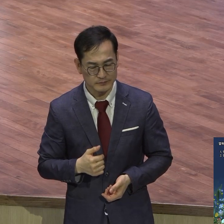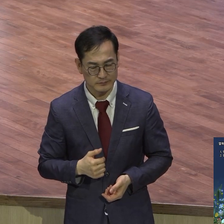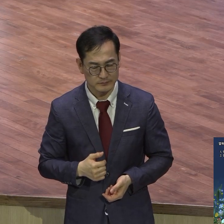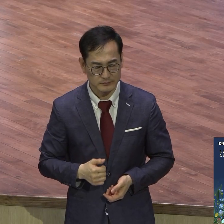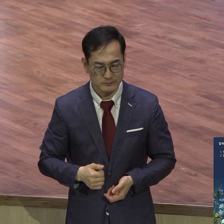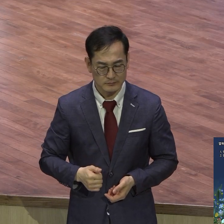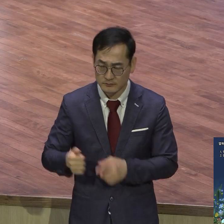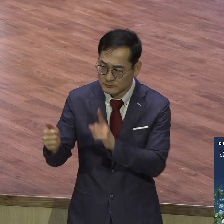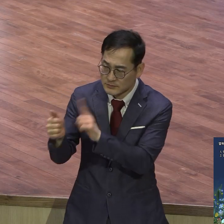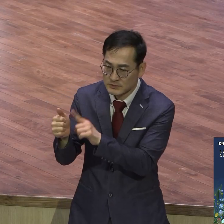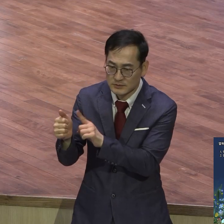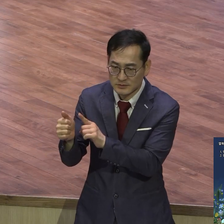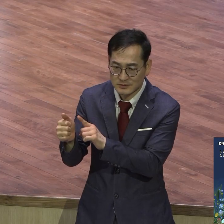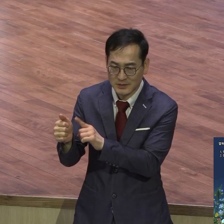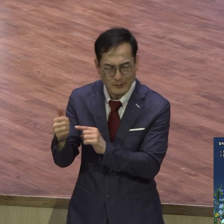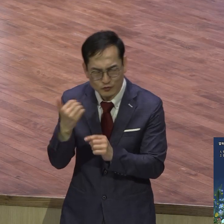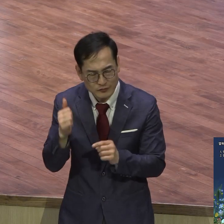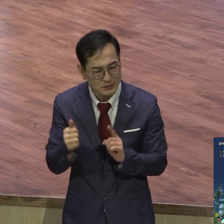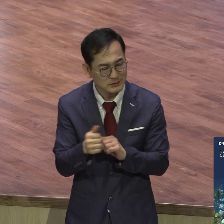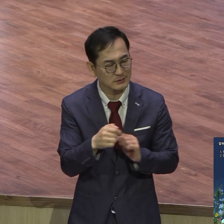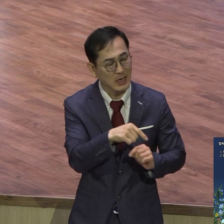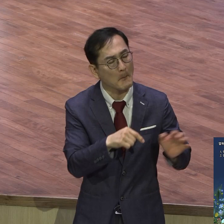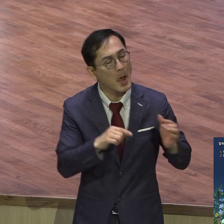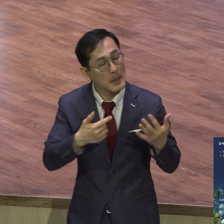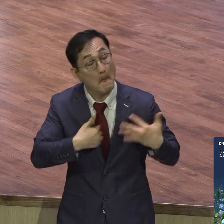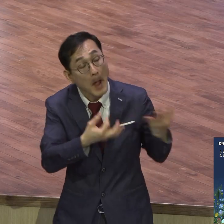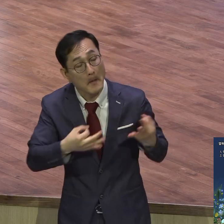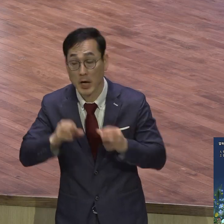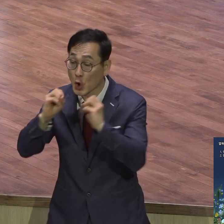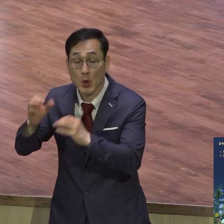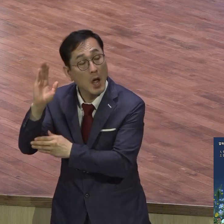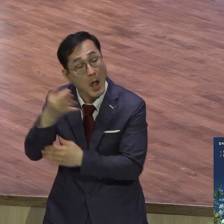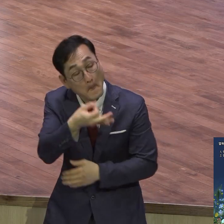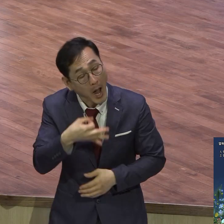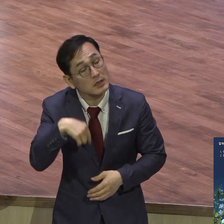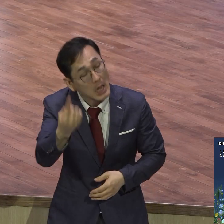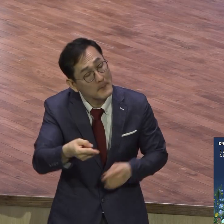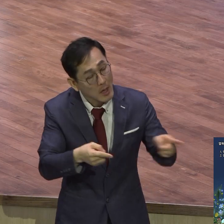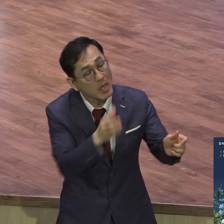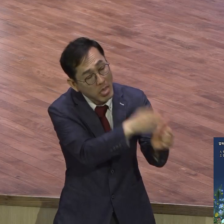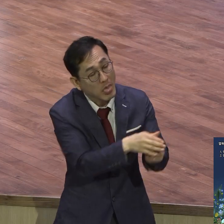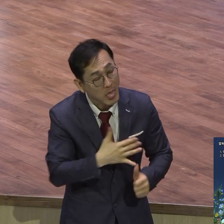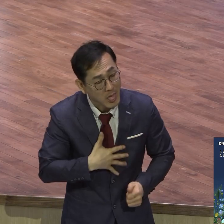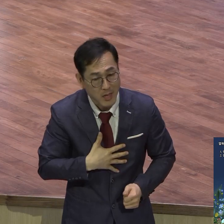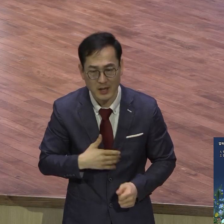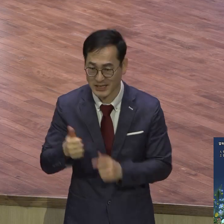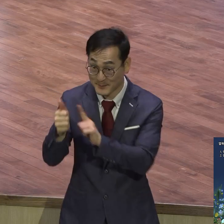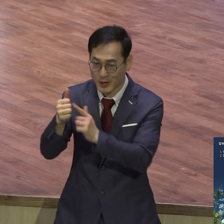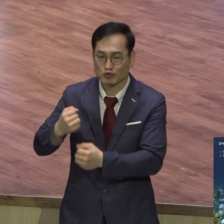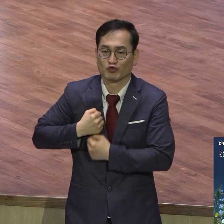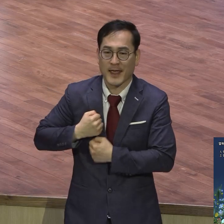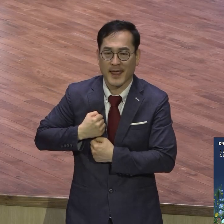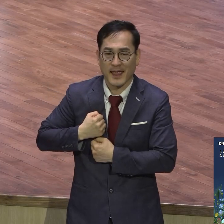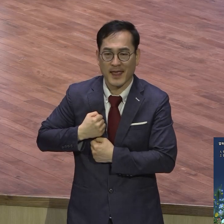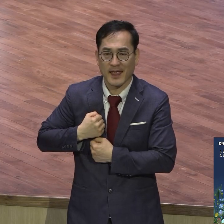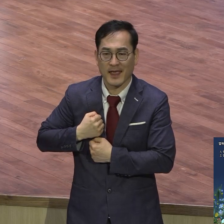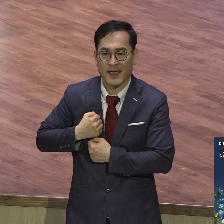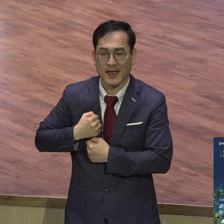하더라고 이 친구는 충청도 친구인데 군대에서 일하는 직업 군대 안에서 일하는